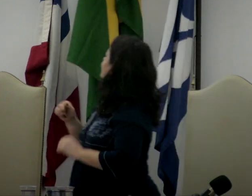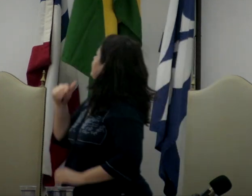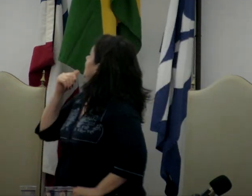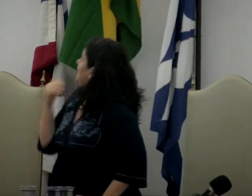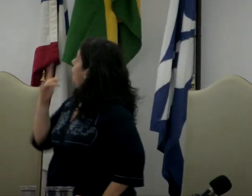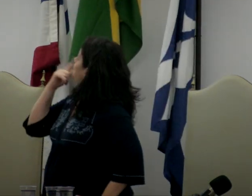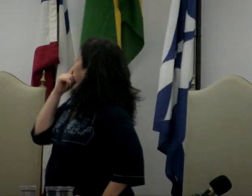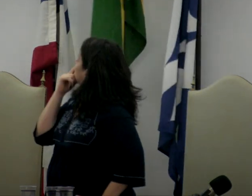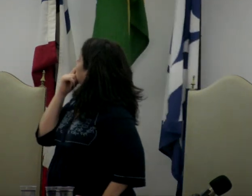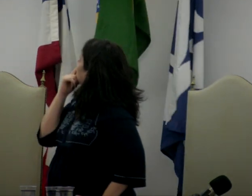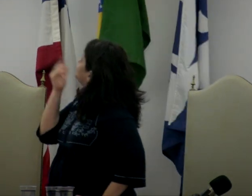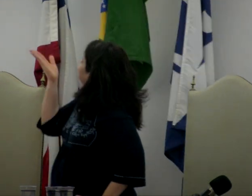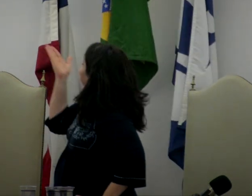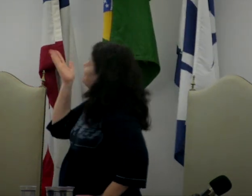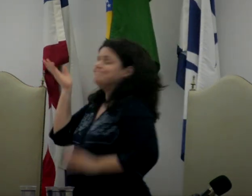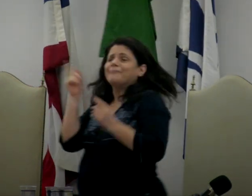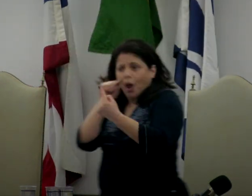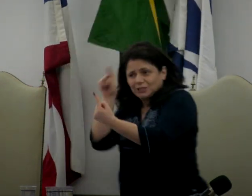tá? Então,